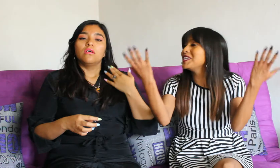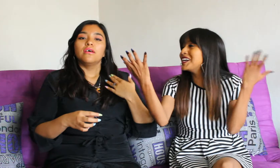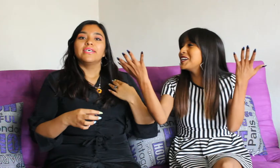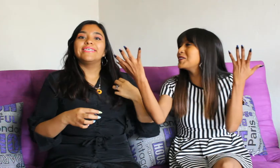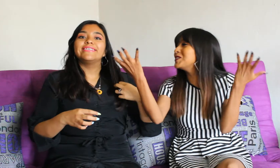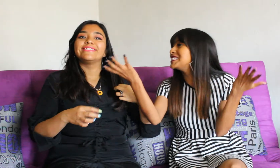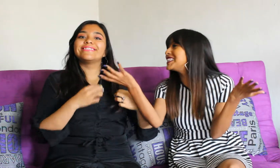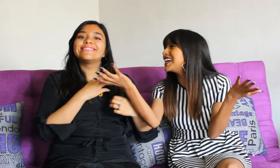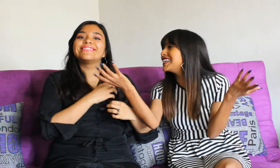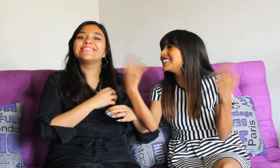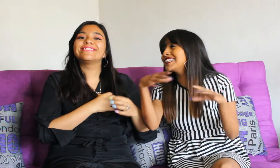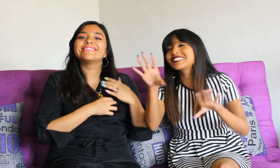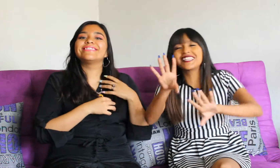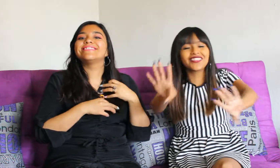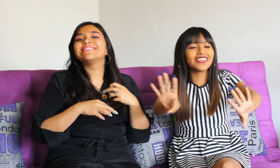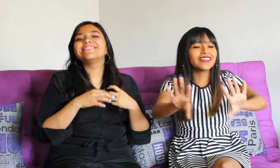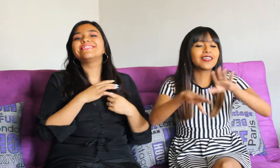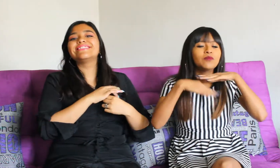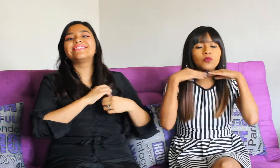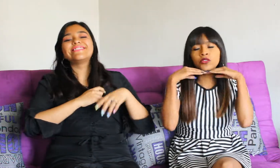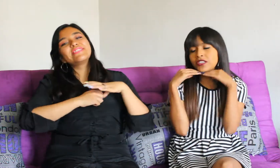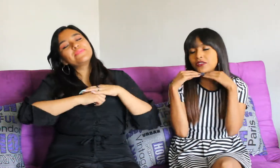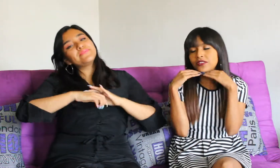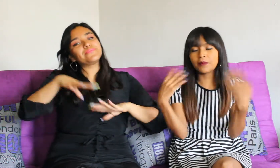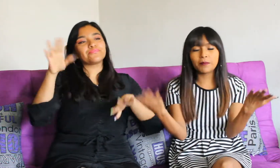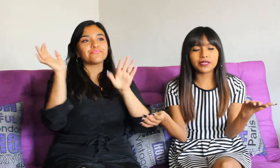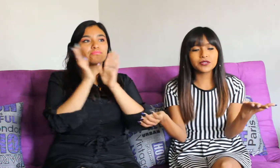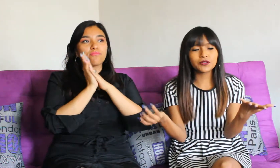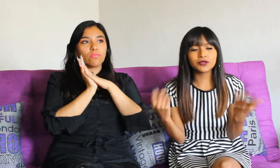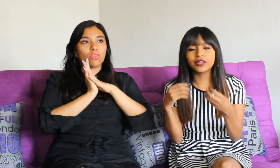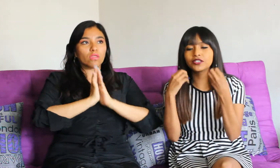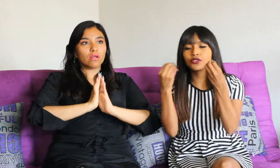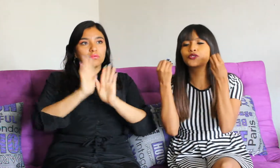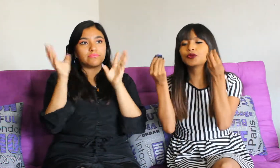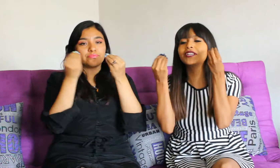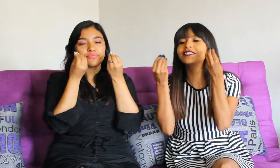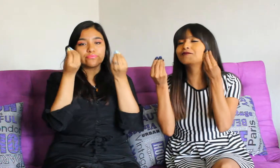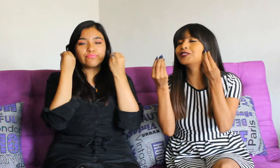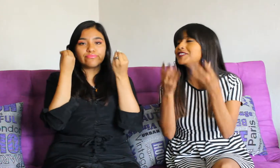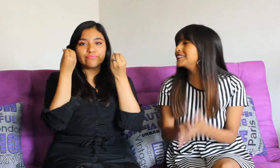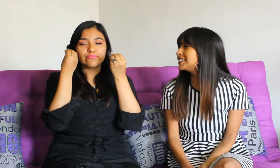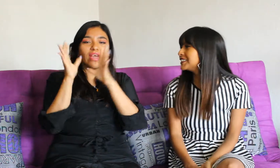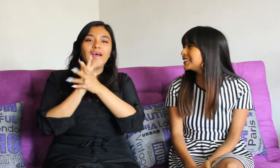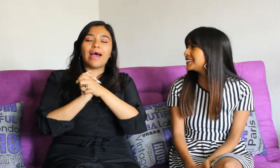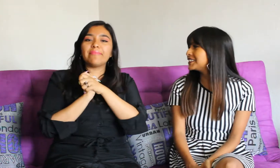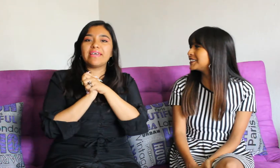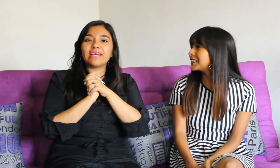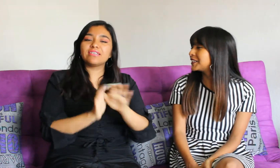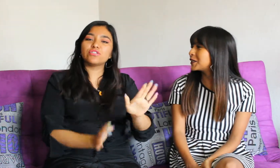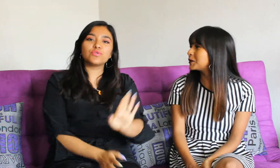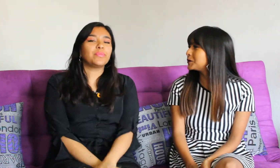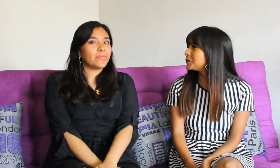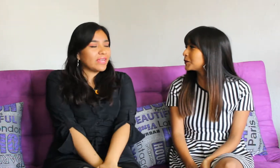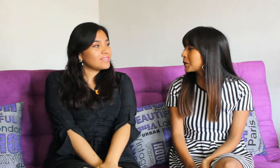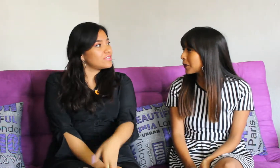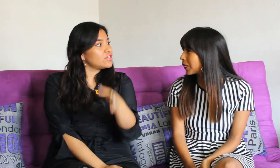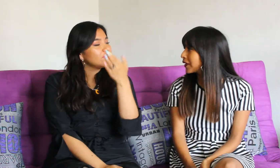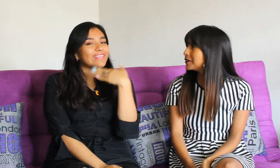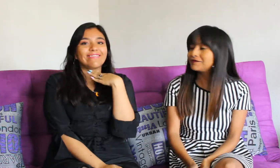Amiga, ¿cómo estás en este día tan bonito, tan precioso, tan chulísimo? Amiga, estoy súper bien, estoy contenta